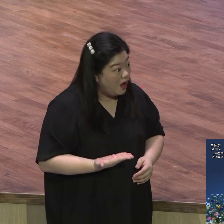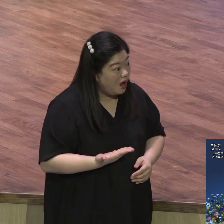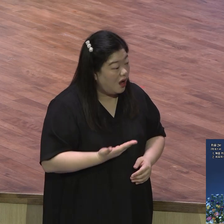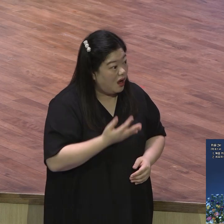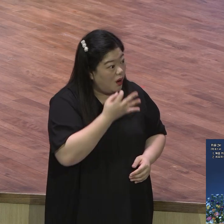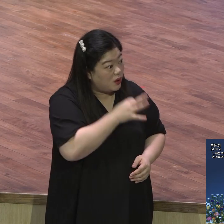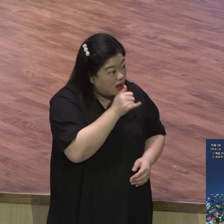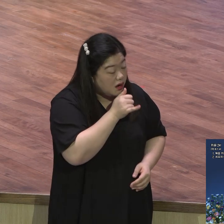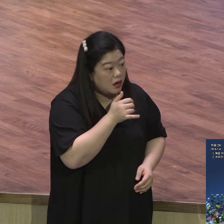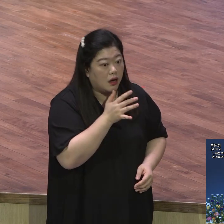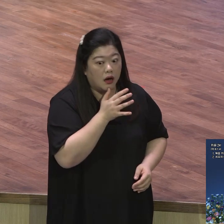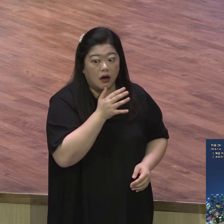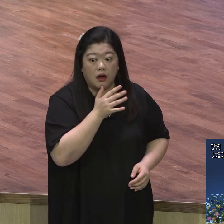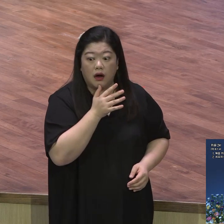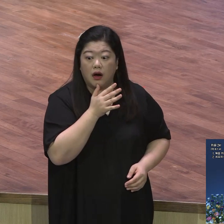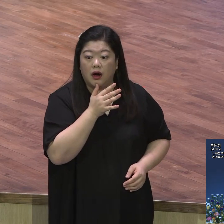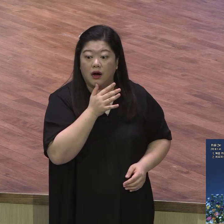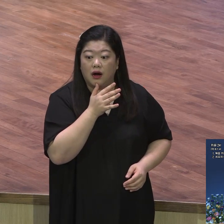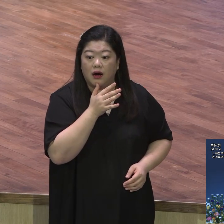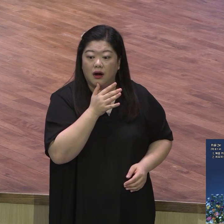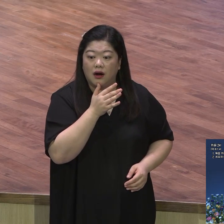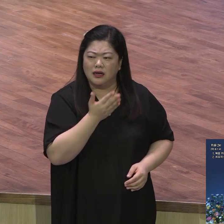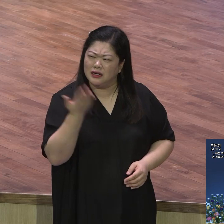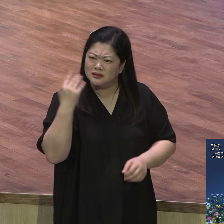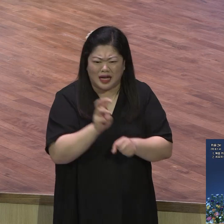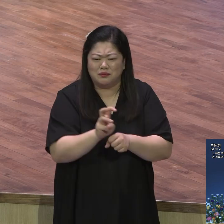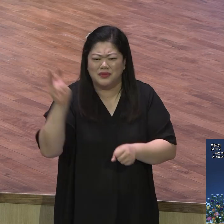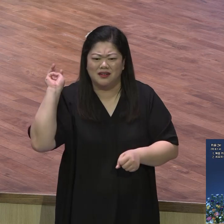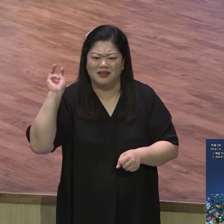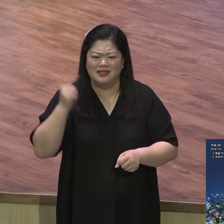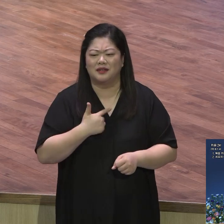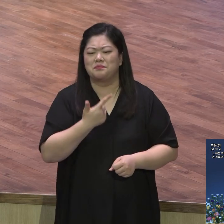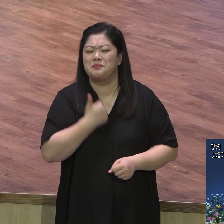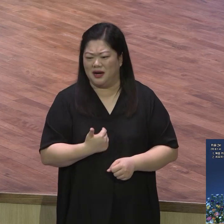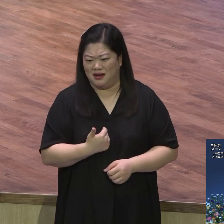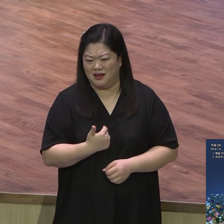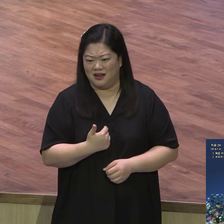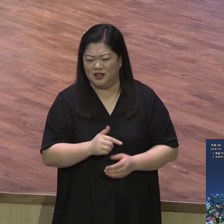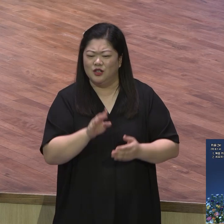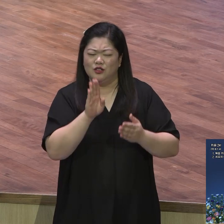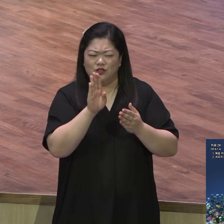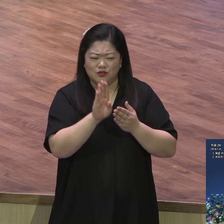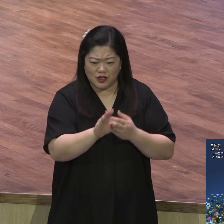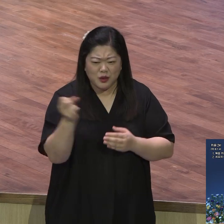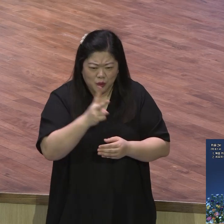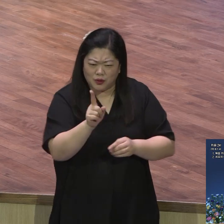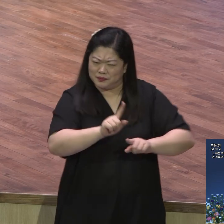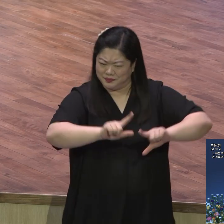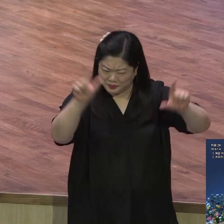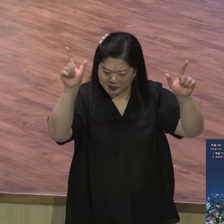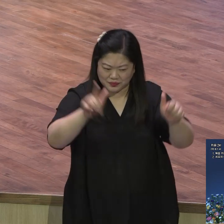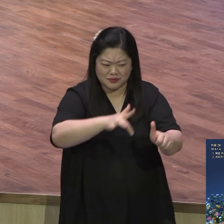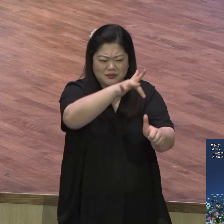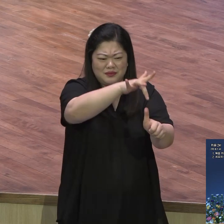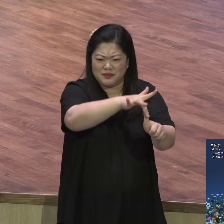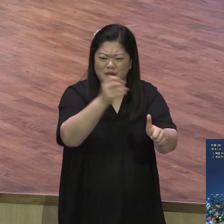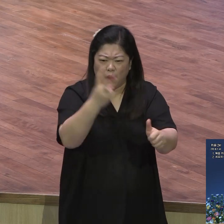개척하면서 예원교회가 강세러 교회였대. 그렇게 귀신 쫓아났어요. 그리고 한 번은 더 귀신을 귀신 들린 사람이